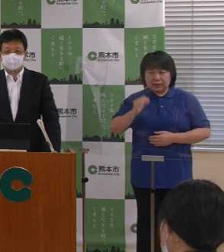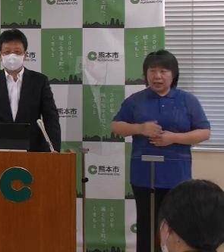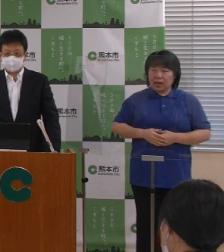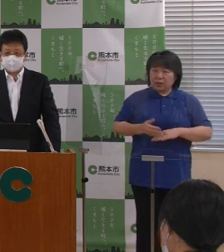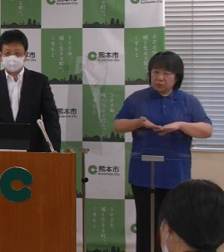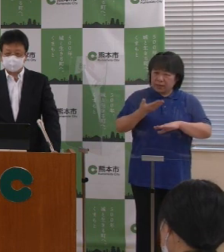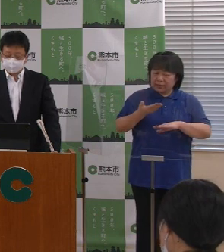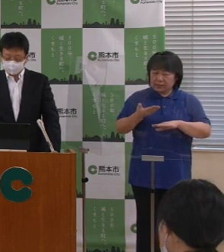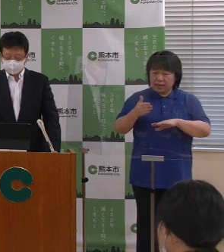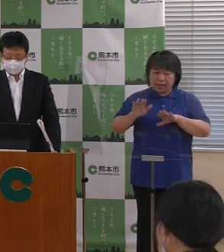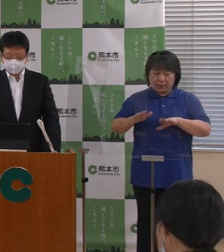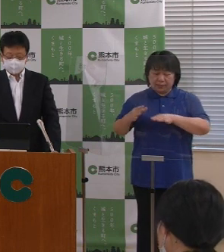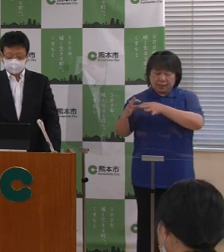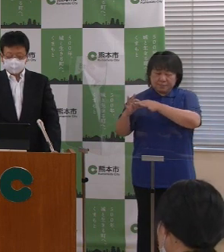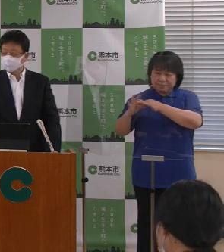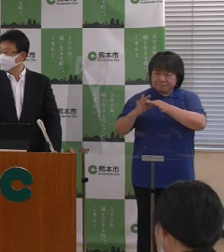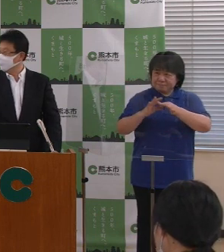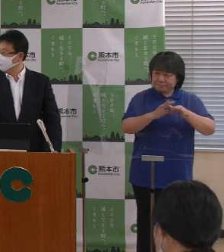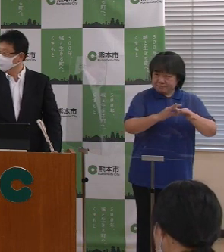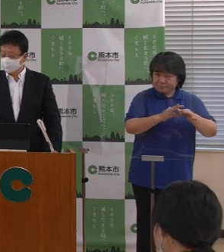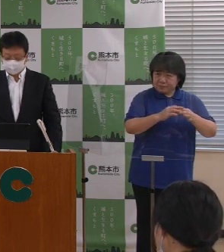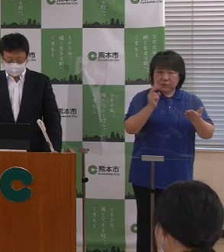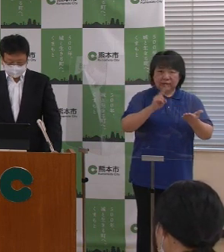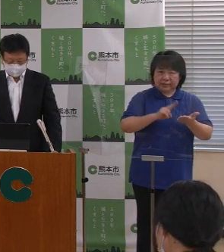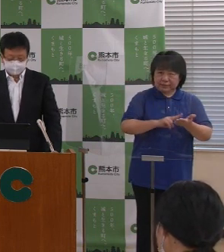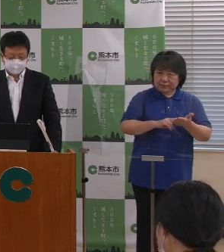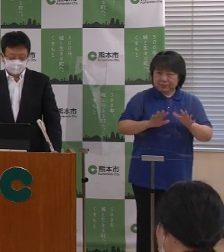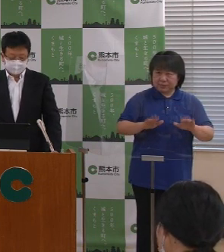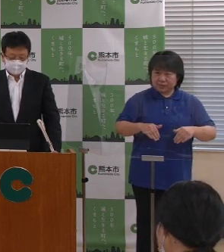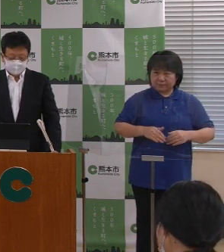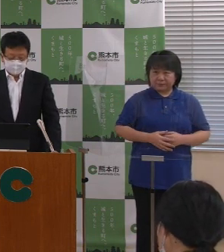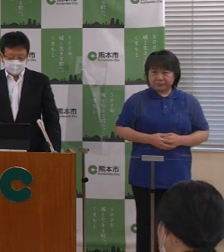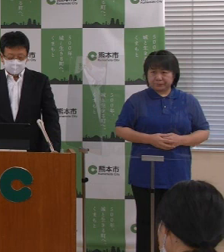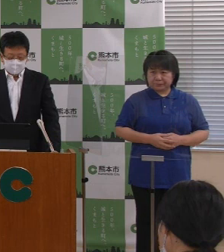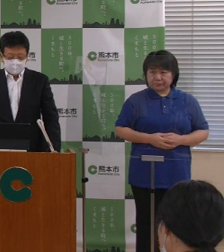傾向を維持とするということを決定をいたしました。